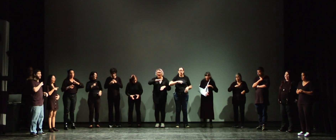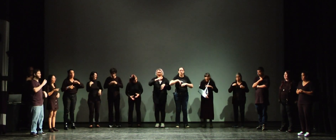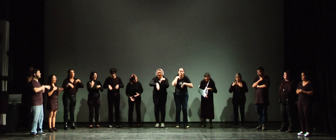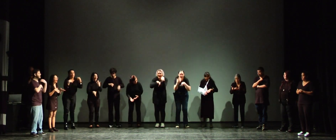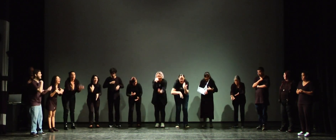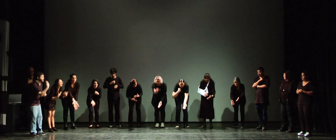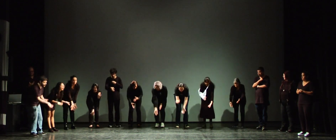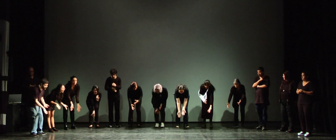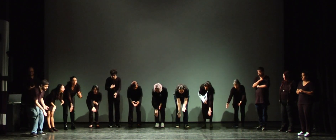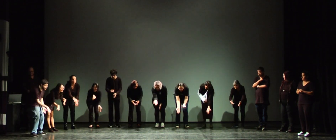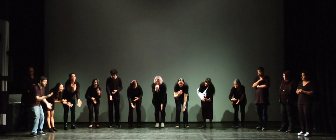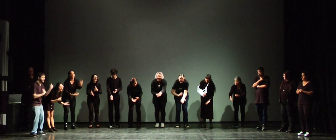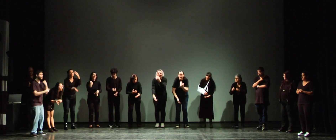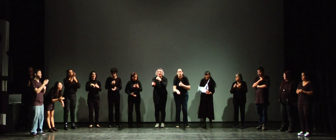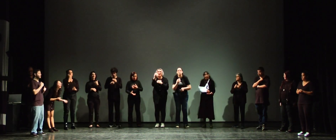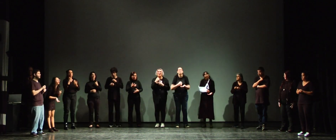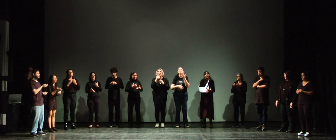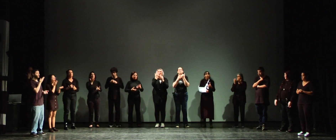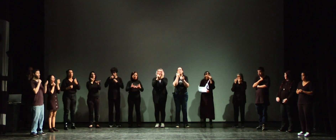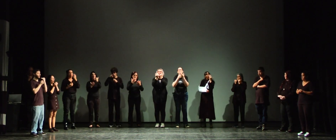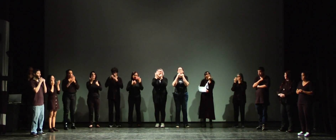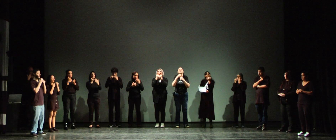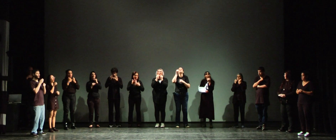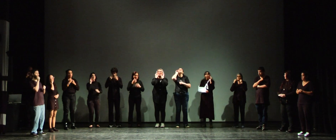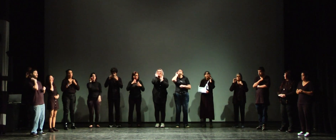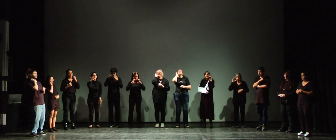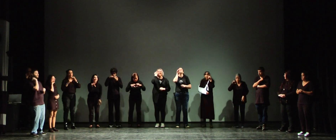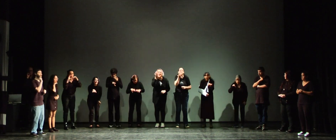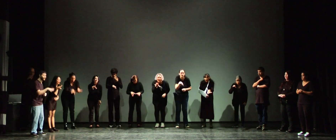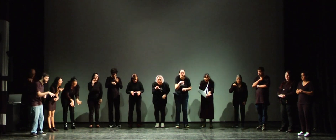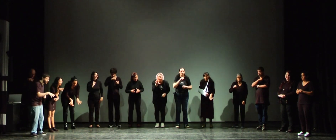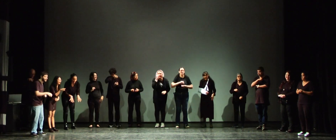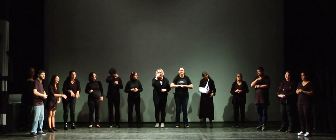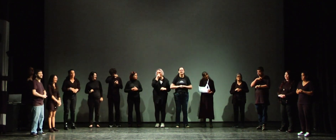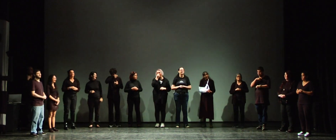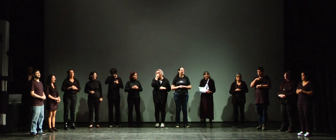ovo, cai o ovo, pega o ovo, come o ovo, mito o ovo.